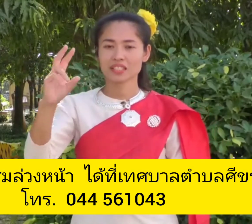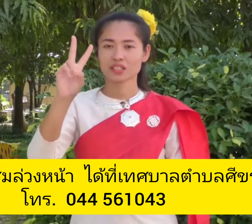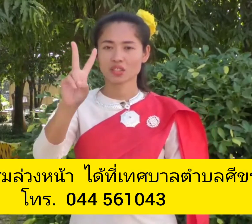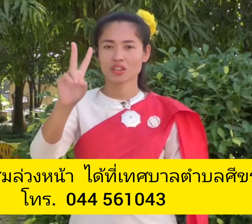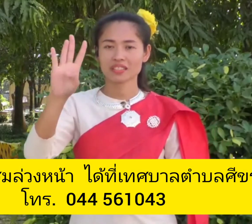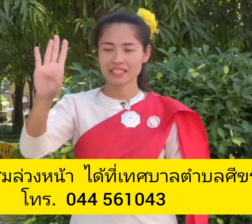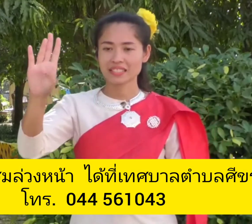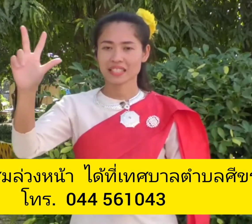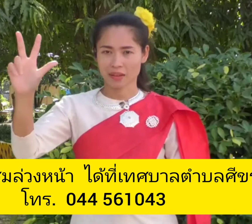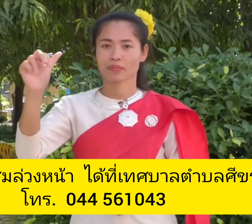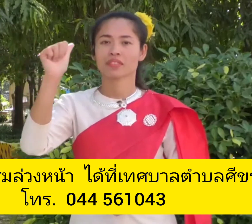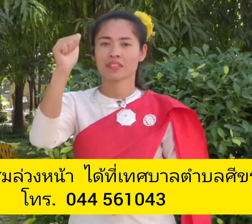044-561-043